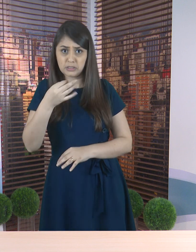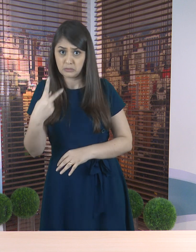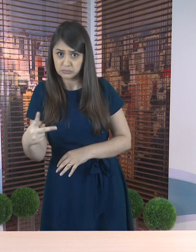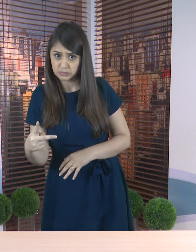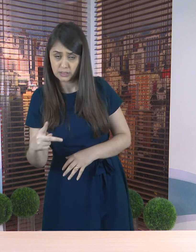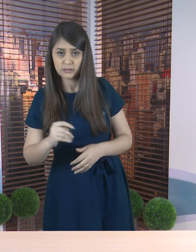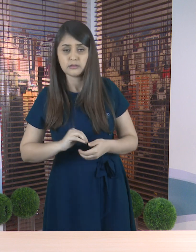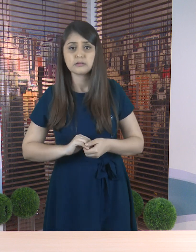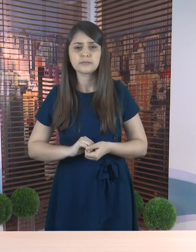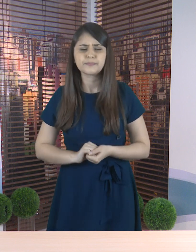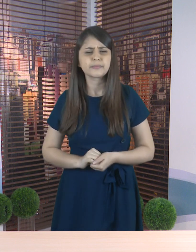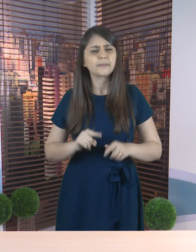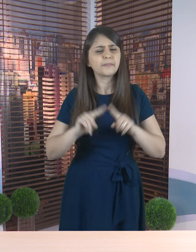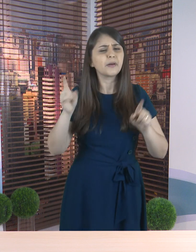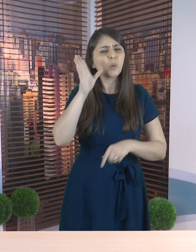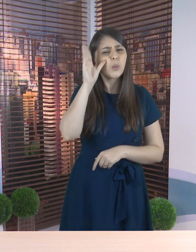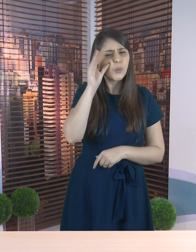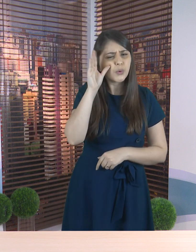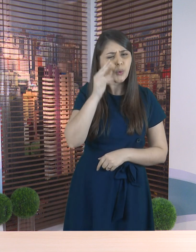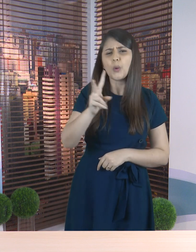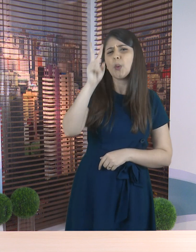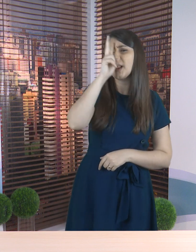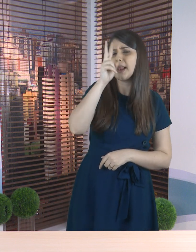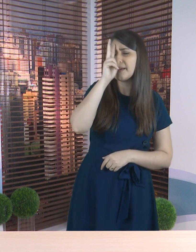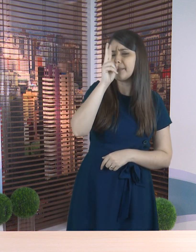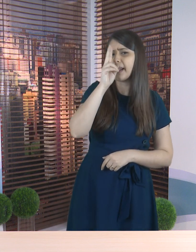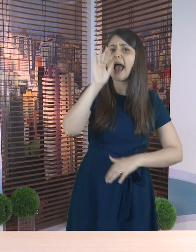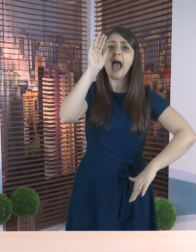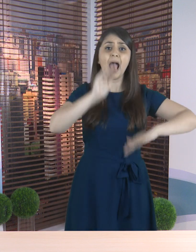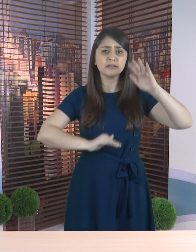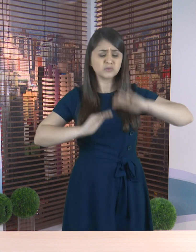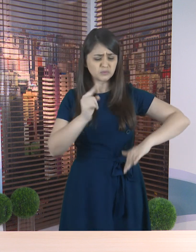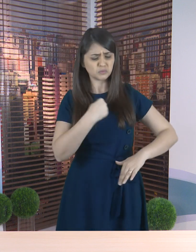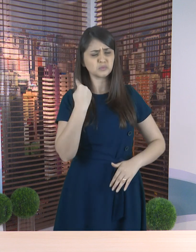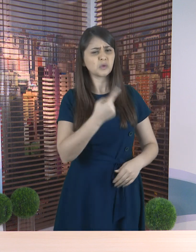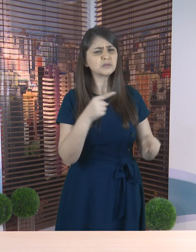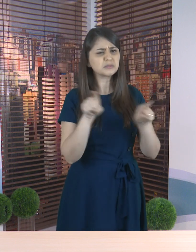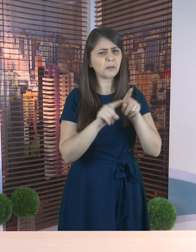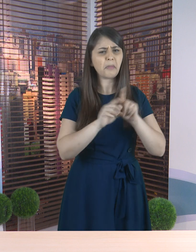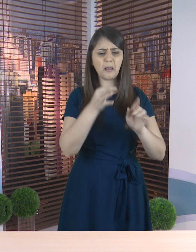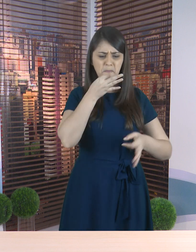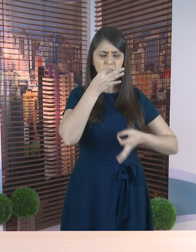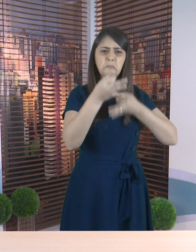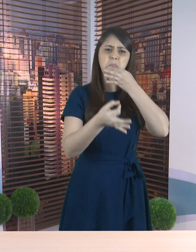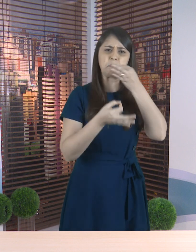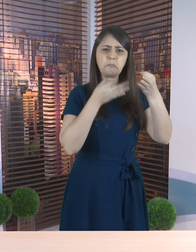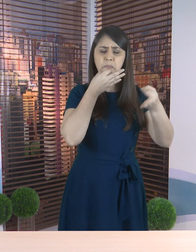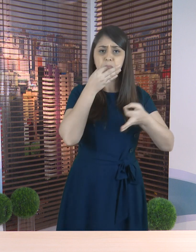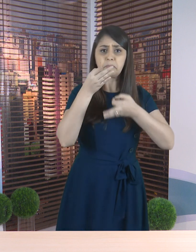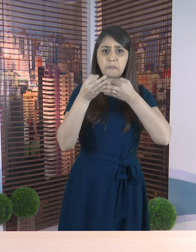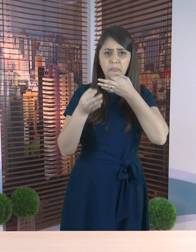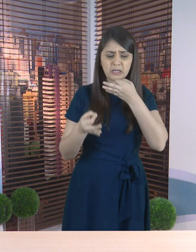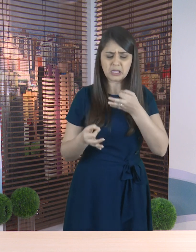se passa, como se falássemos em nome do próprio Deus. A reflexão de Zofar é esta: Jó está